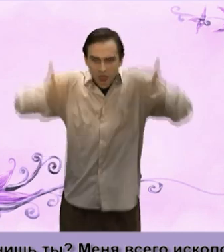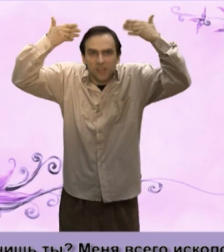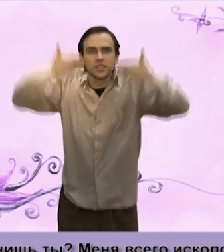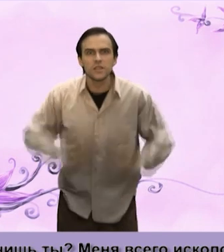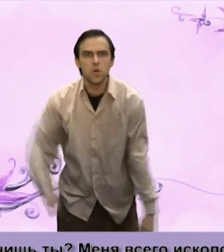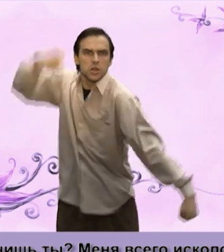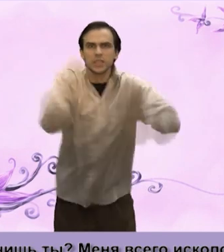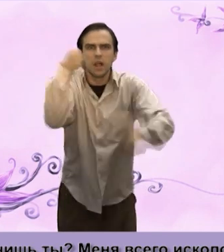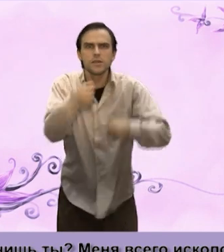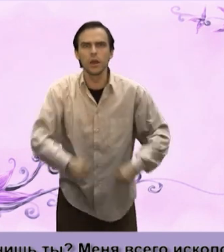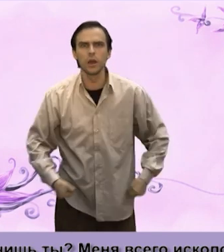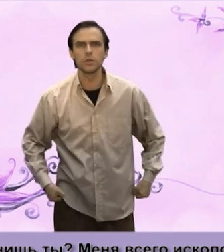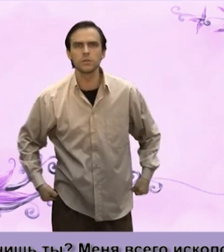Меня всего исколотили.